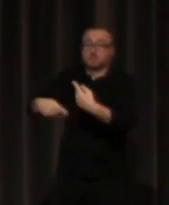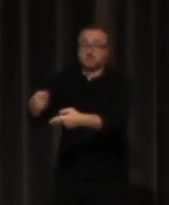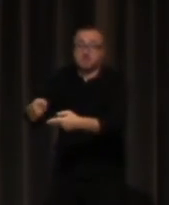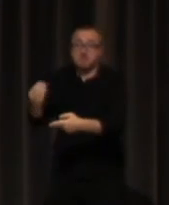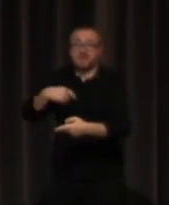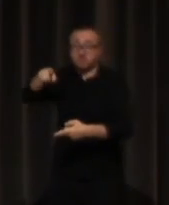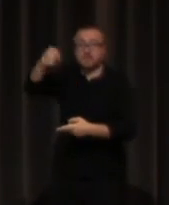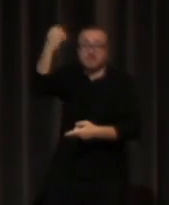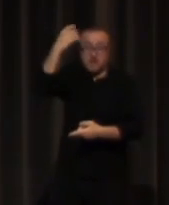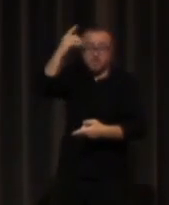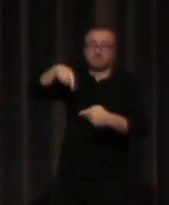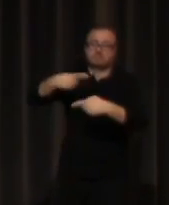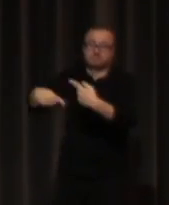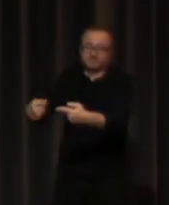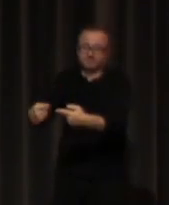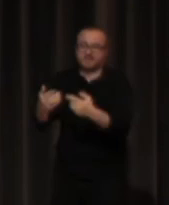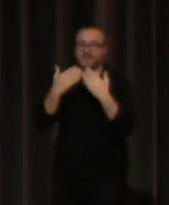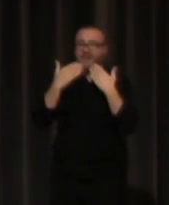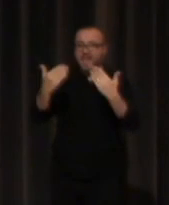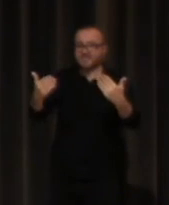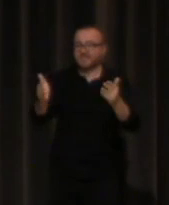bé. Gràcies.